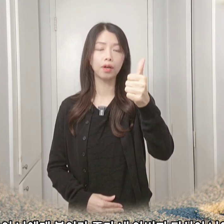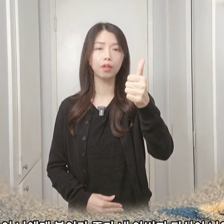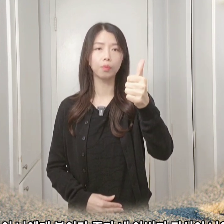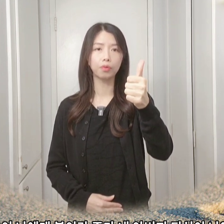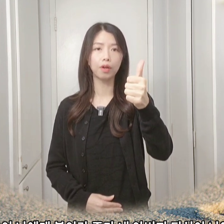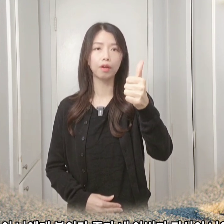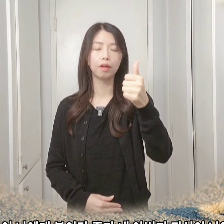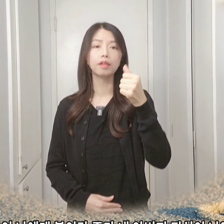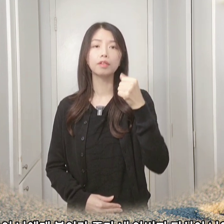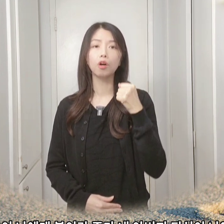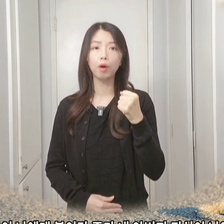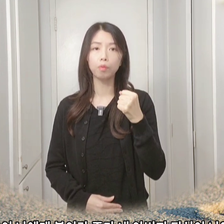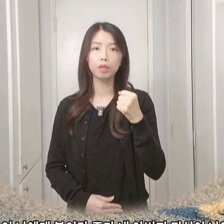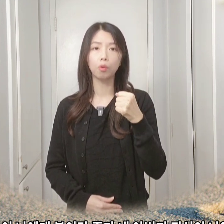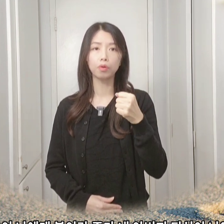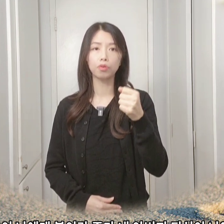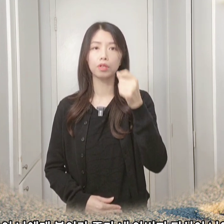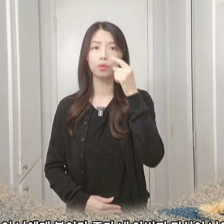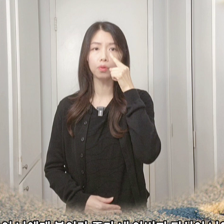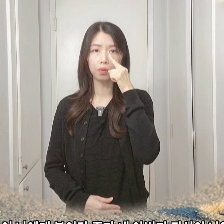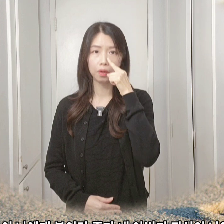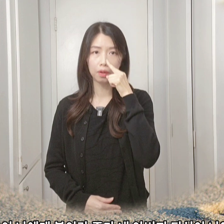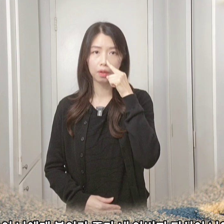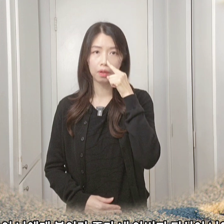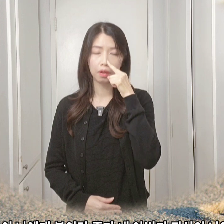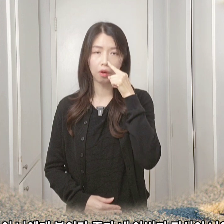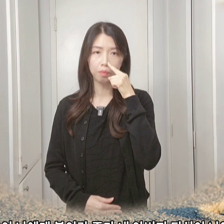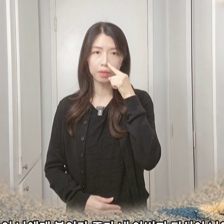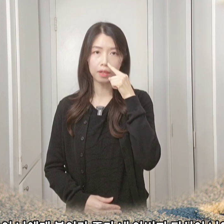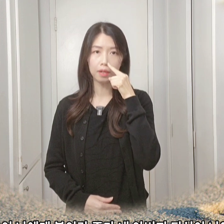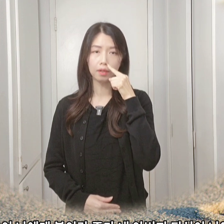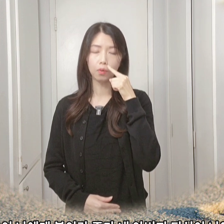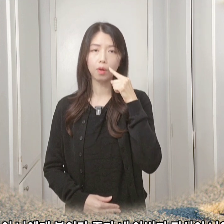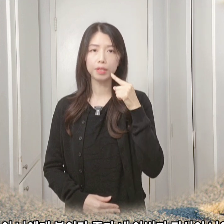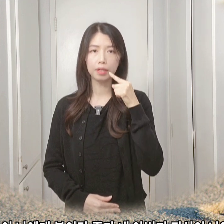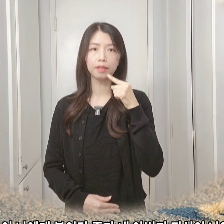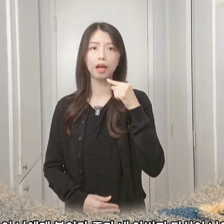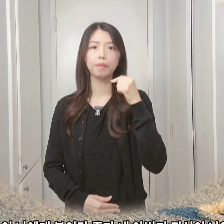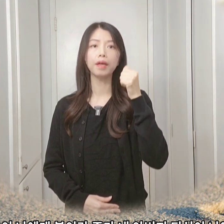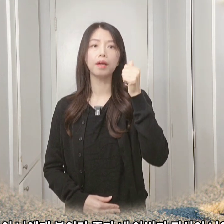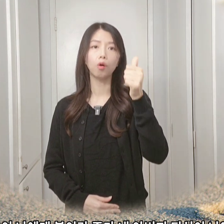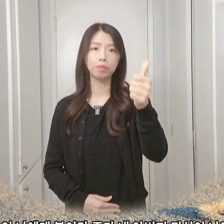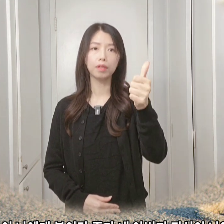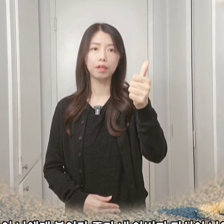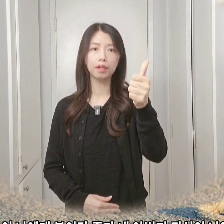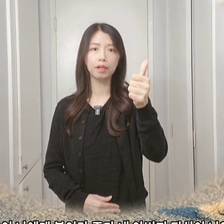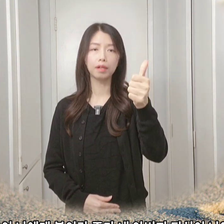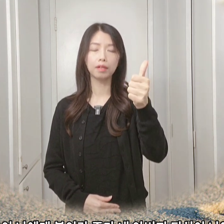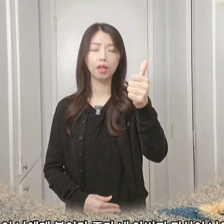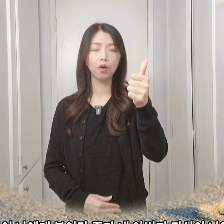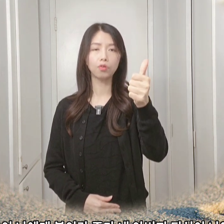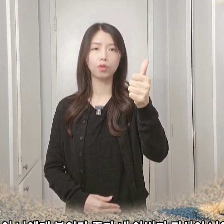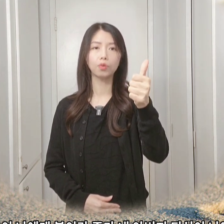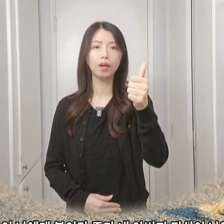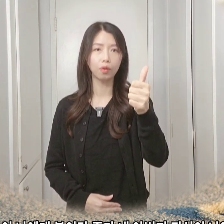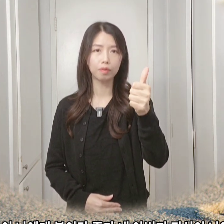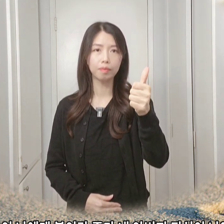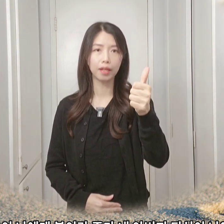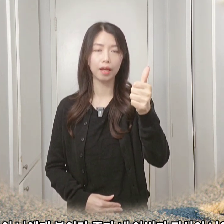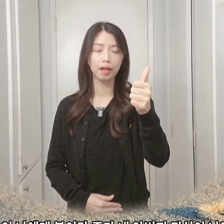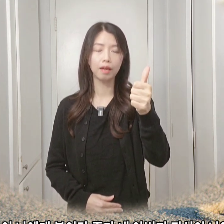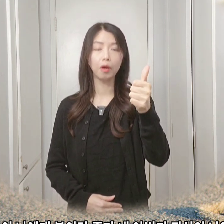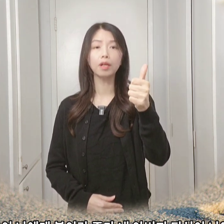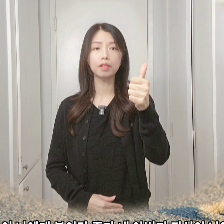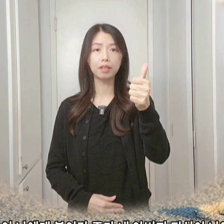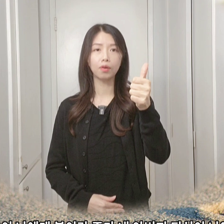접어주셔도 상관없고요. 처음에 엄지 접어주시고 검지를 코 옆에 스친 다음에 엄지를 세워주셔도